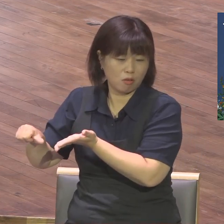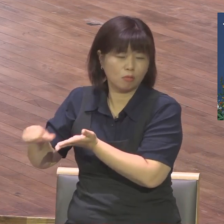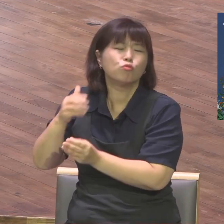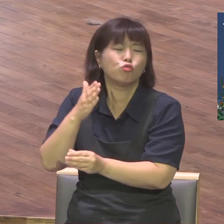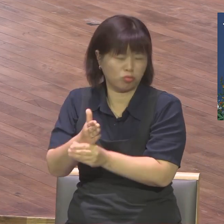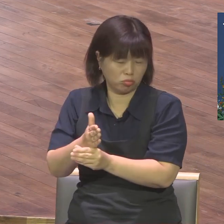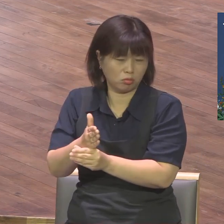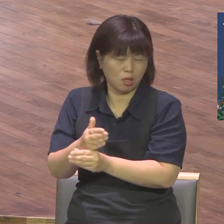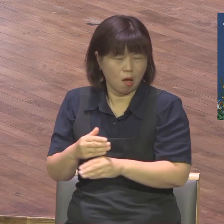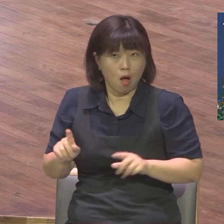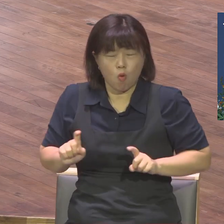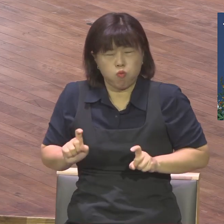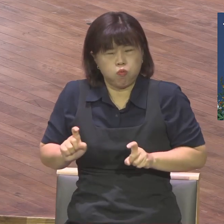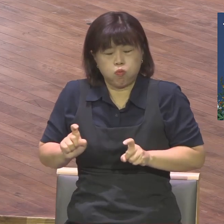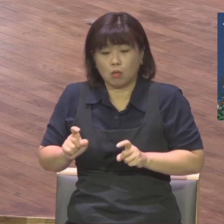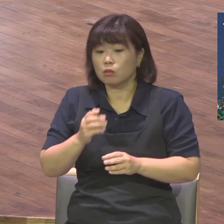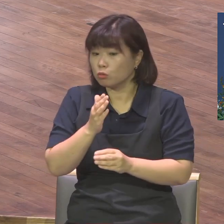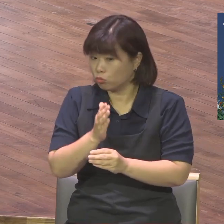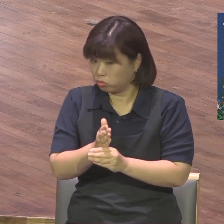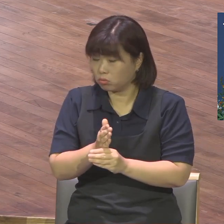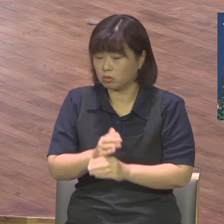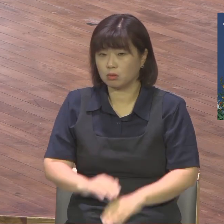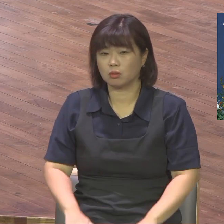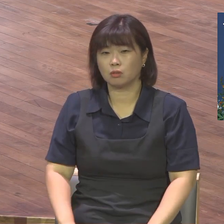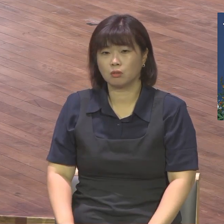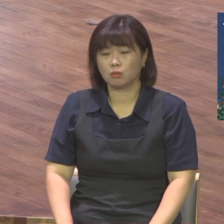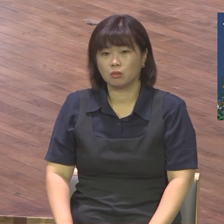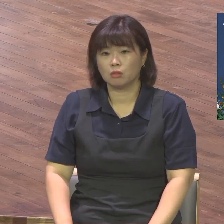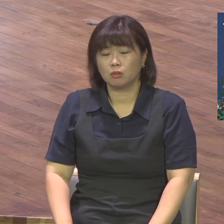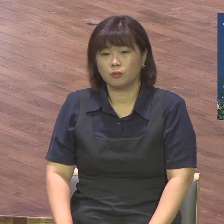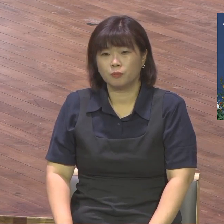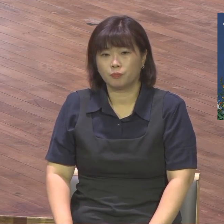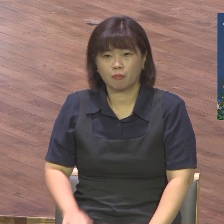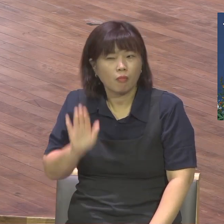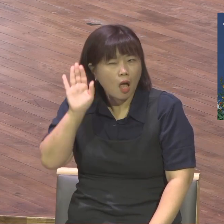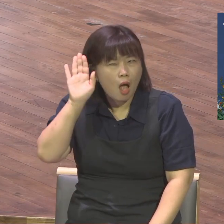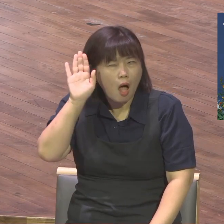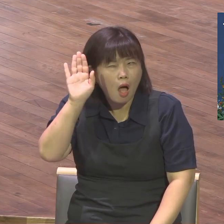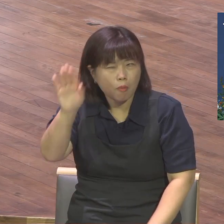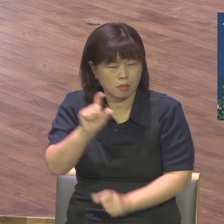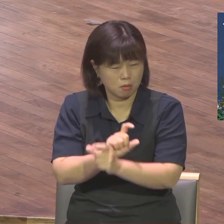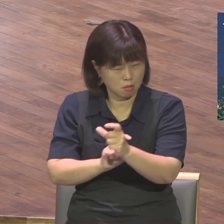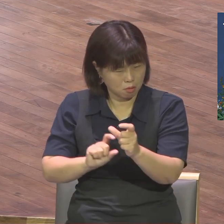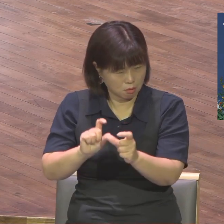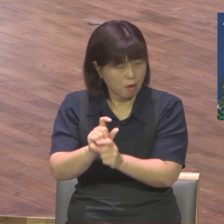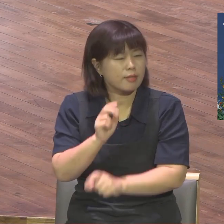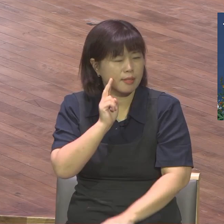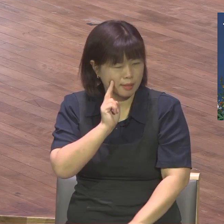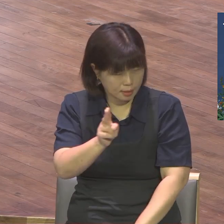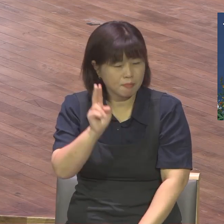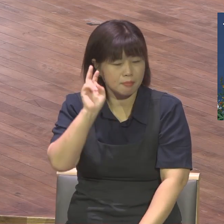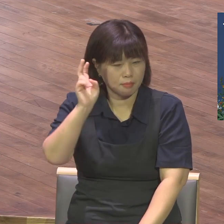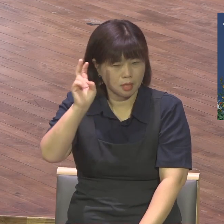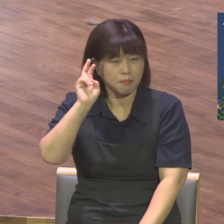앞으로 우리 후대들이 살아가야 하는 삶의 현장은 그야말로